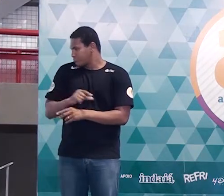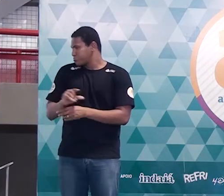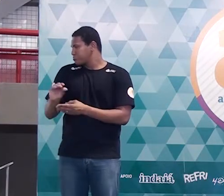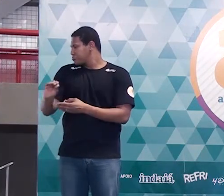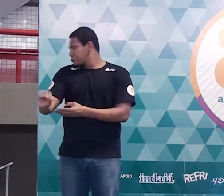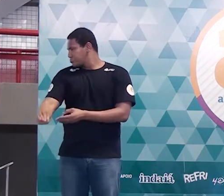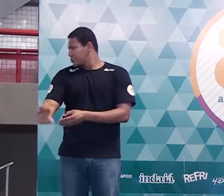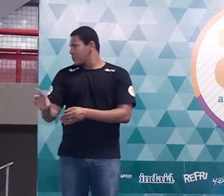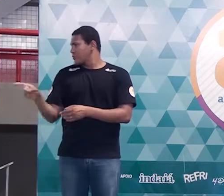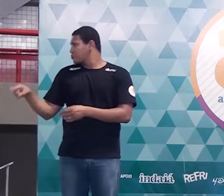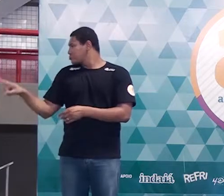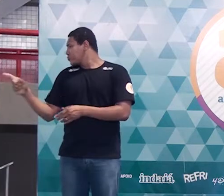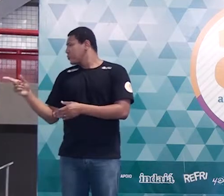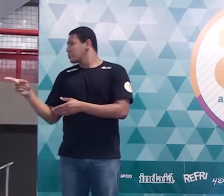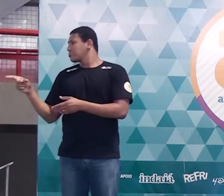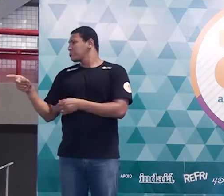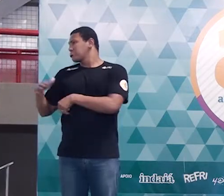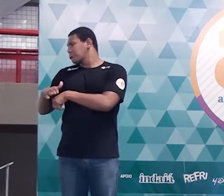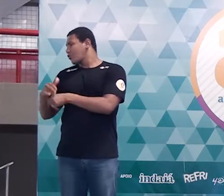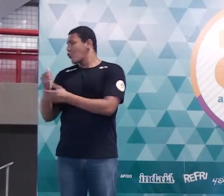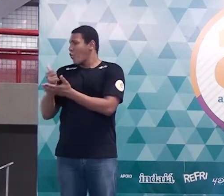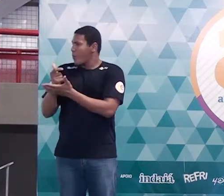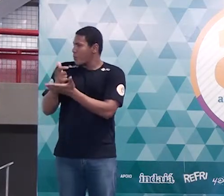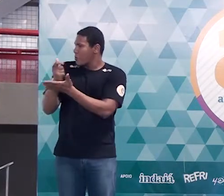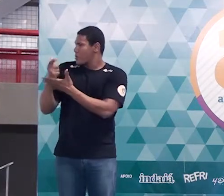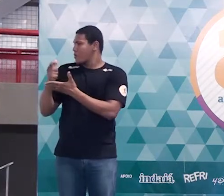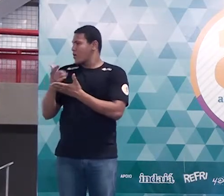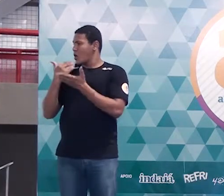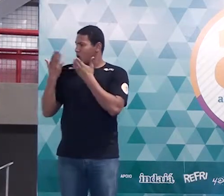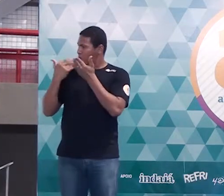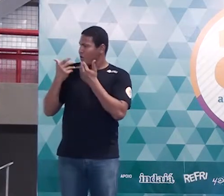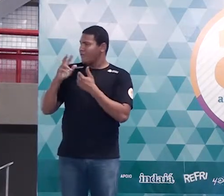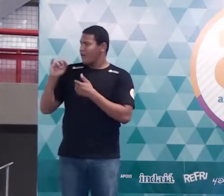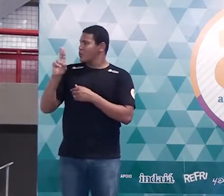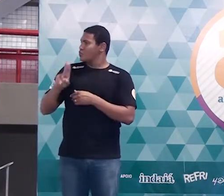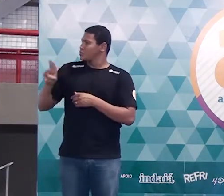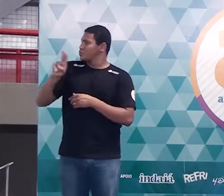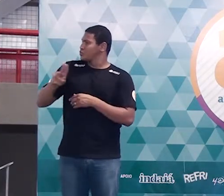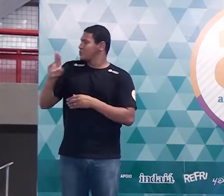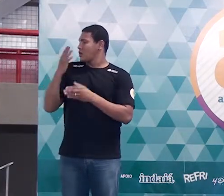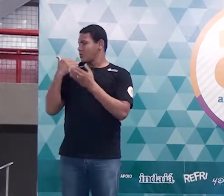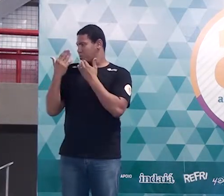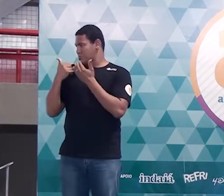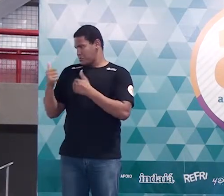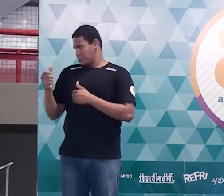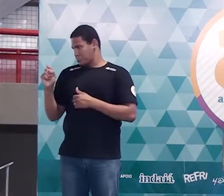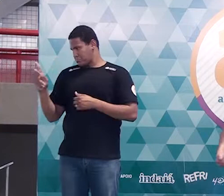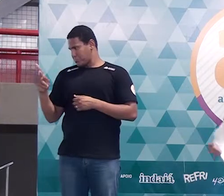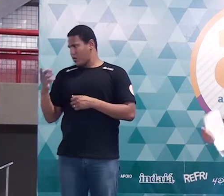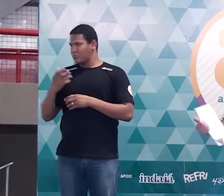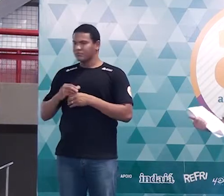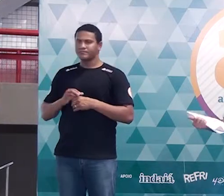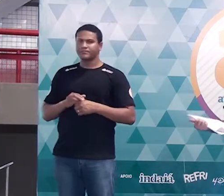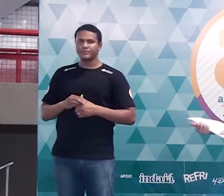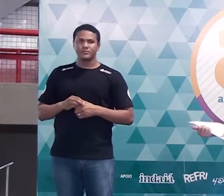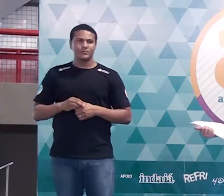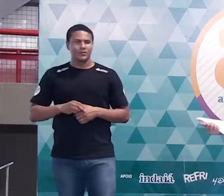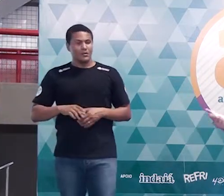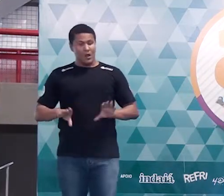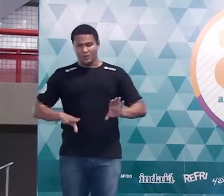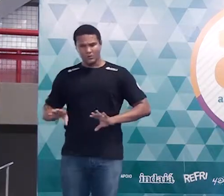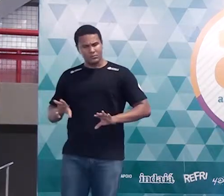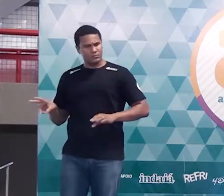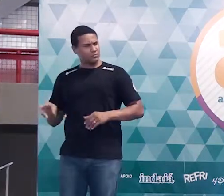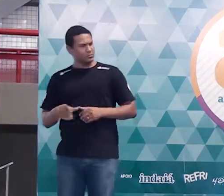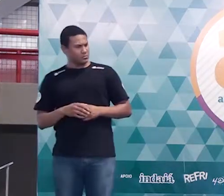você comprar os alimentos que vão ser utilizados na refeição. Aí a secretária